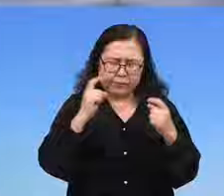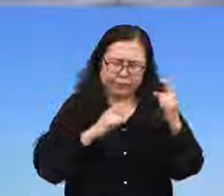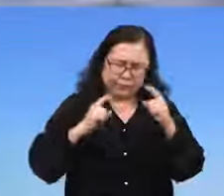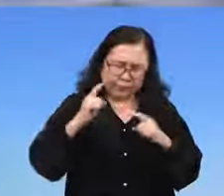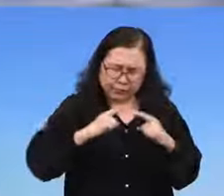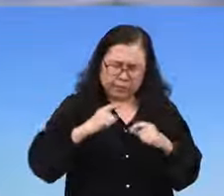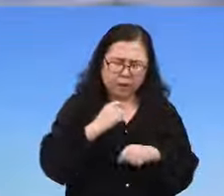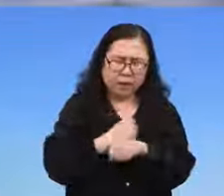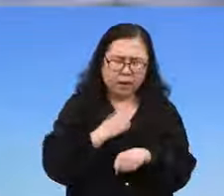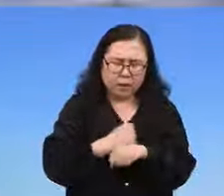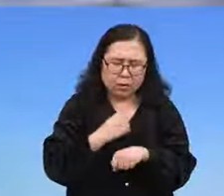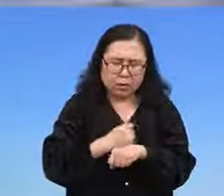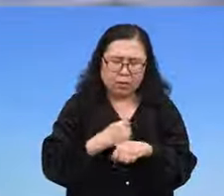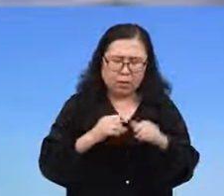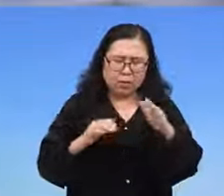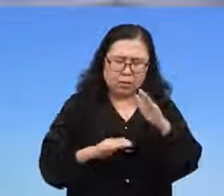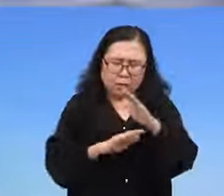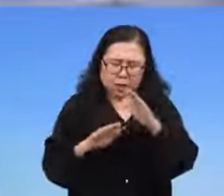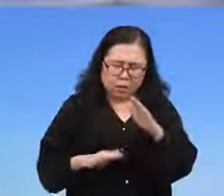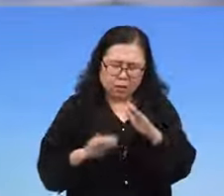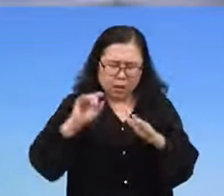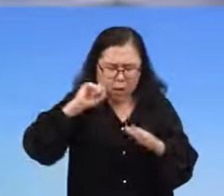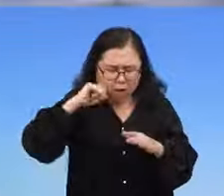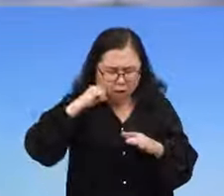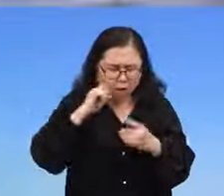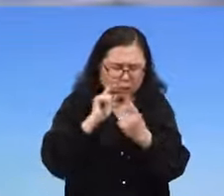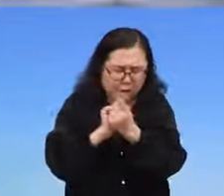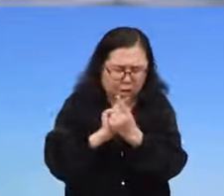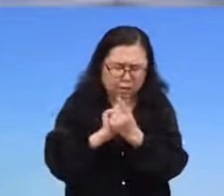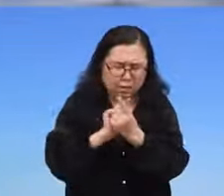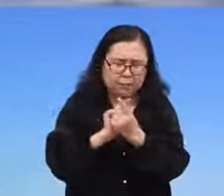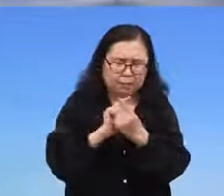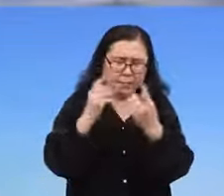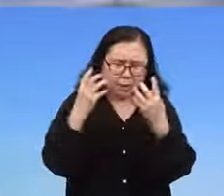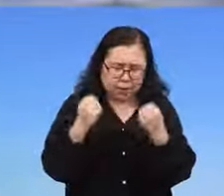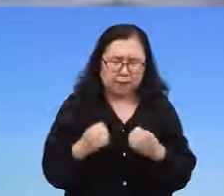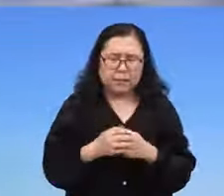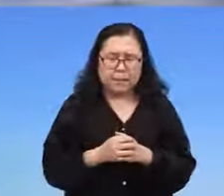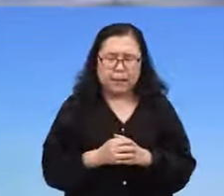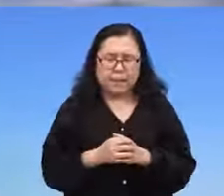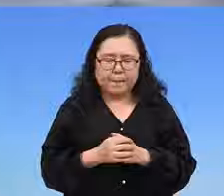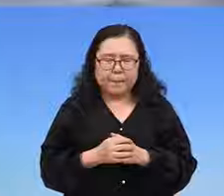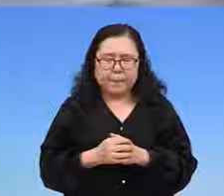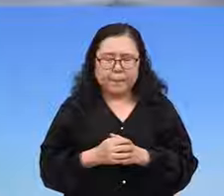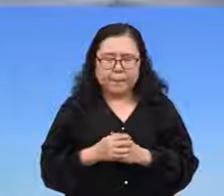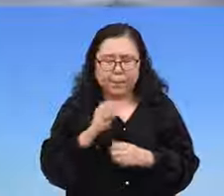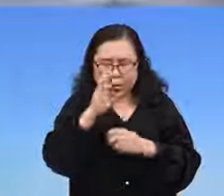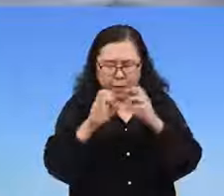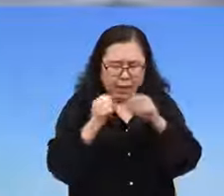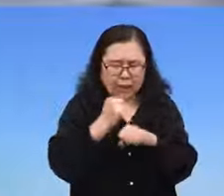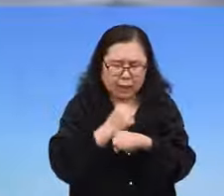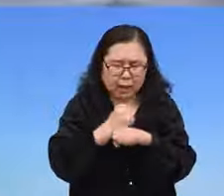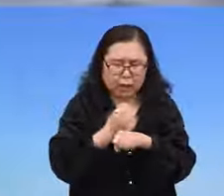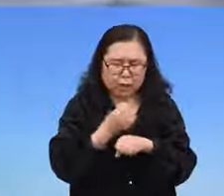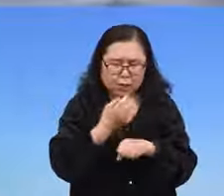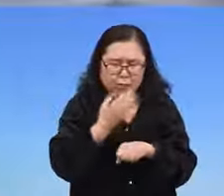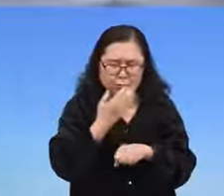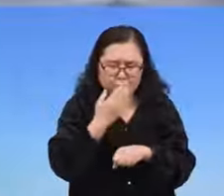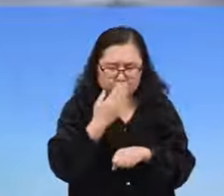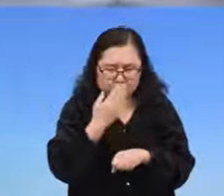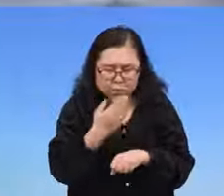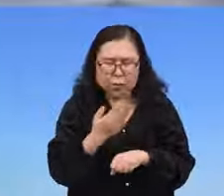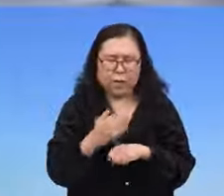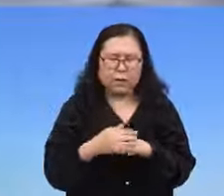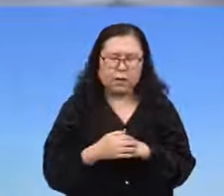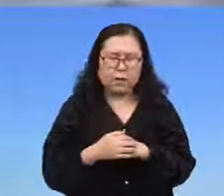건강을 다치기도 하고 가정에 위기가 찾아오기도 하고 어려움이 참 많았습니다. 그래서 하나님, 고백할 수밖에 없는 것,